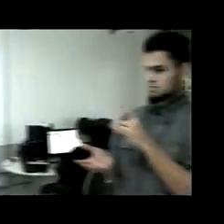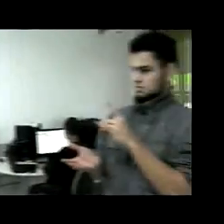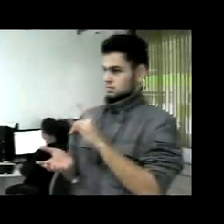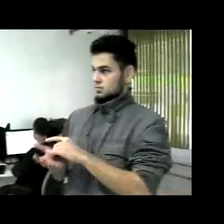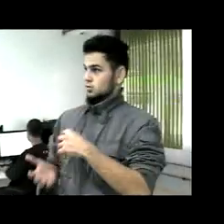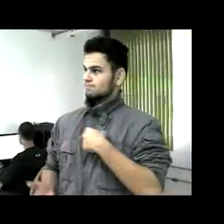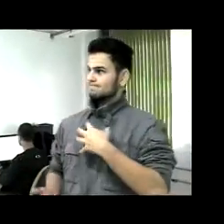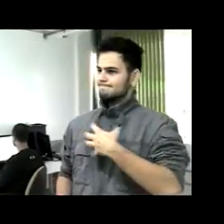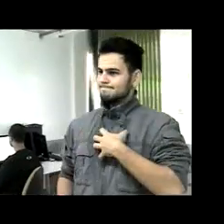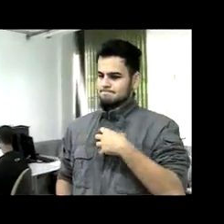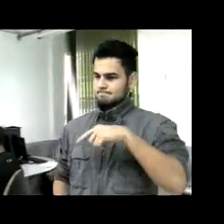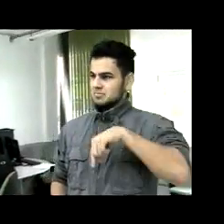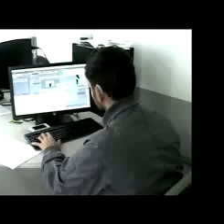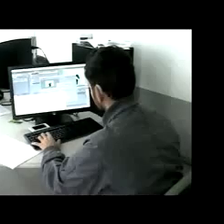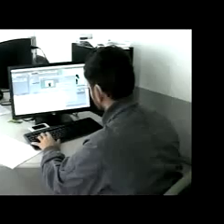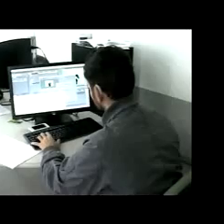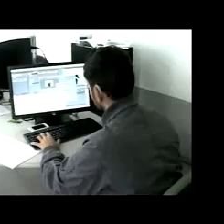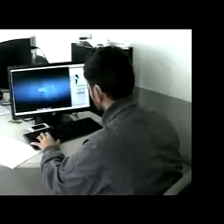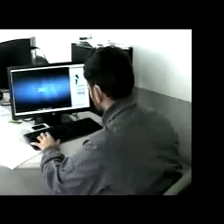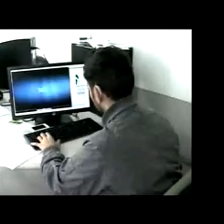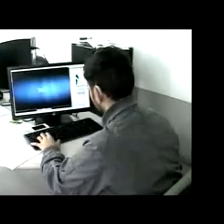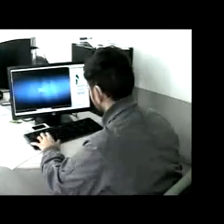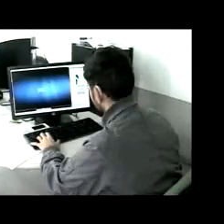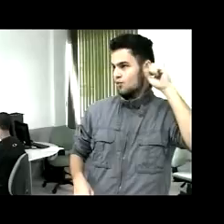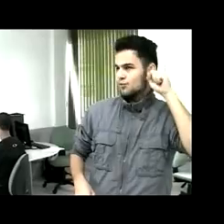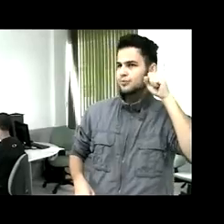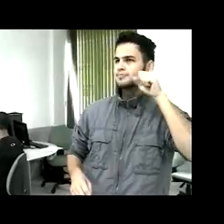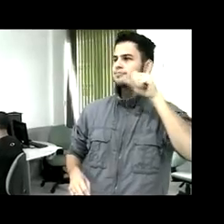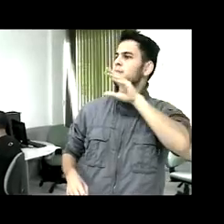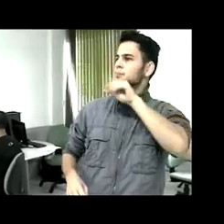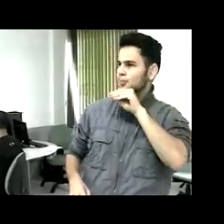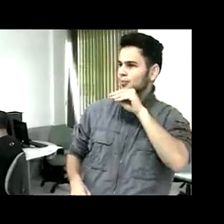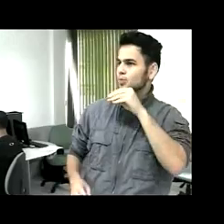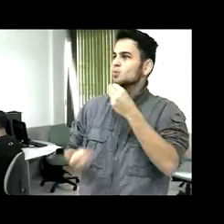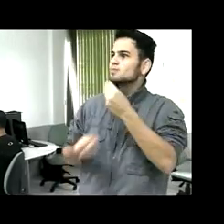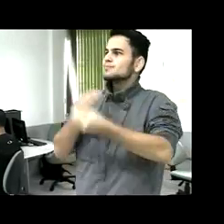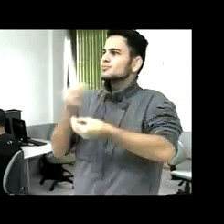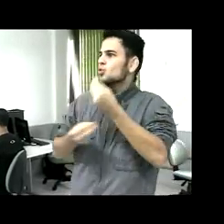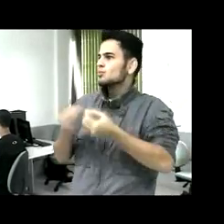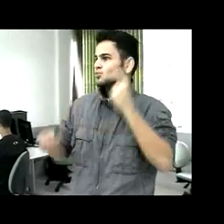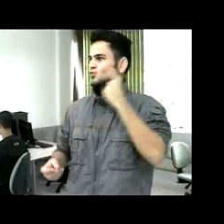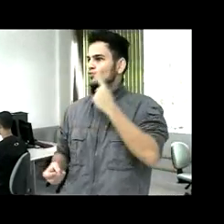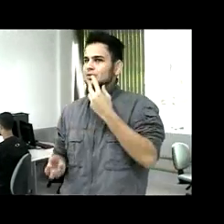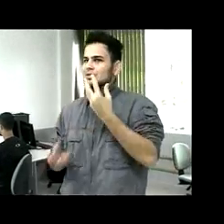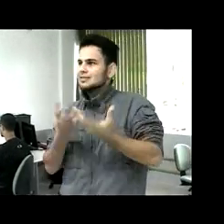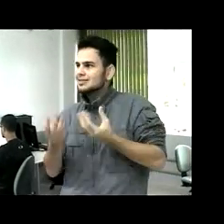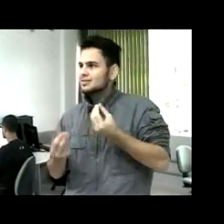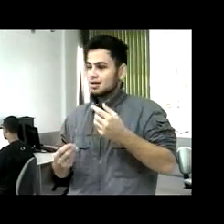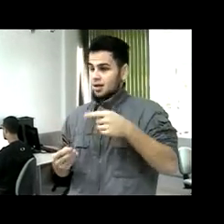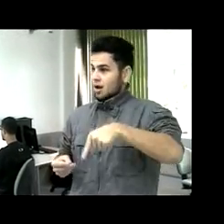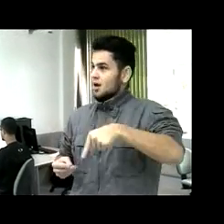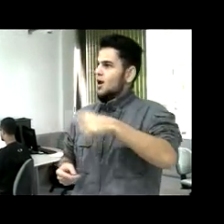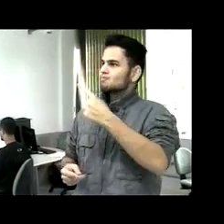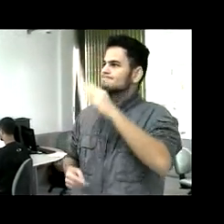importância de trabalhar no Instituto. Aqui é a comunicação visual que acontece aqui. Tanto com surdos e ouvintes que estão nesse mesmo